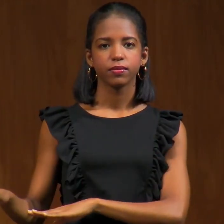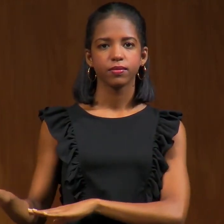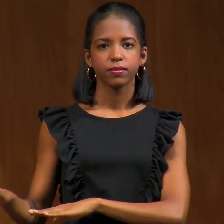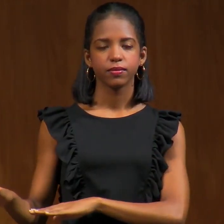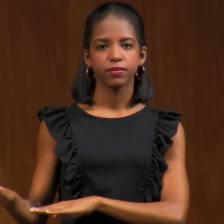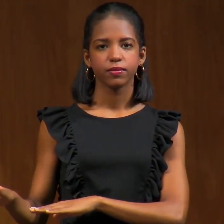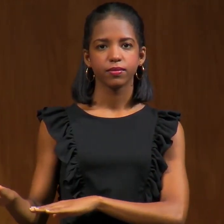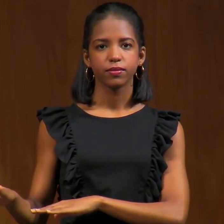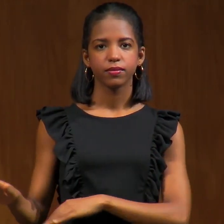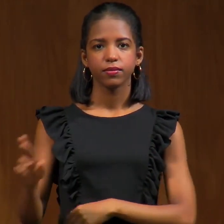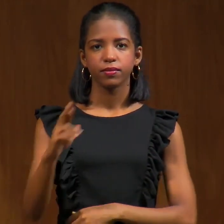Roma,